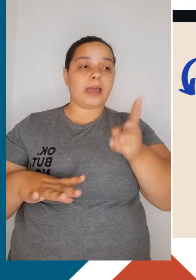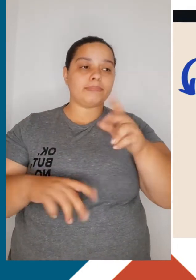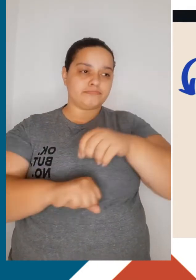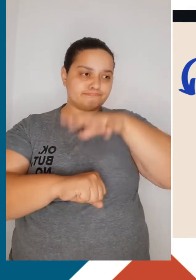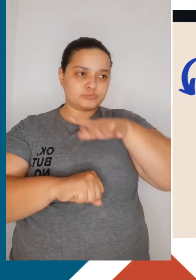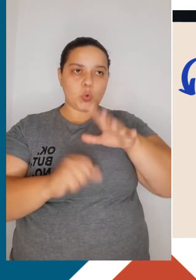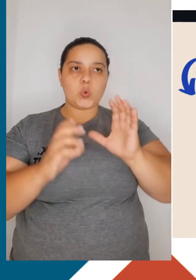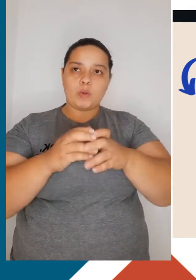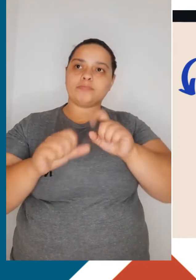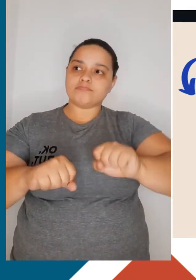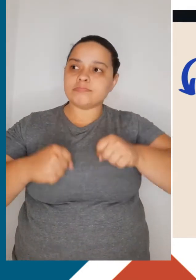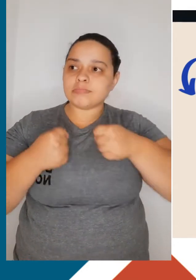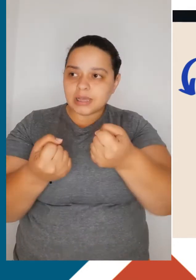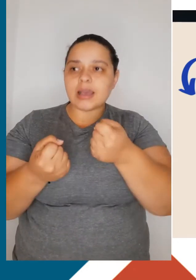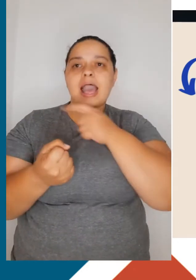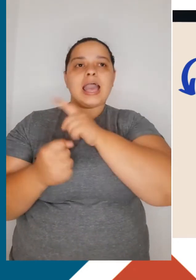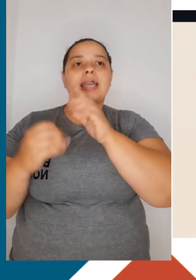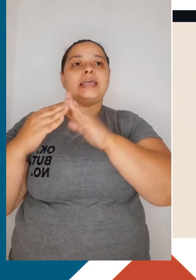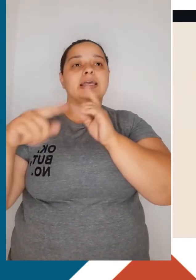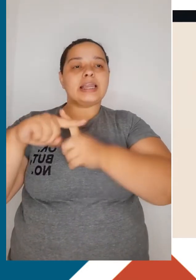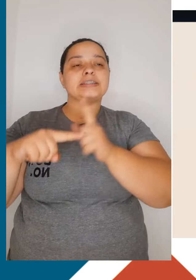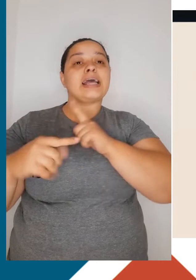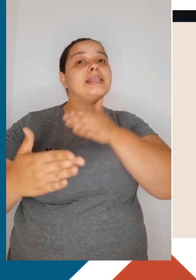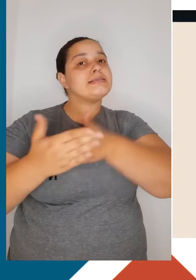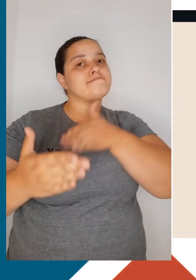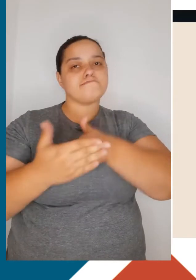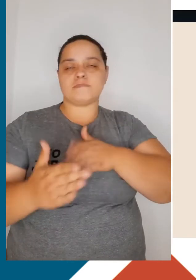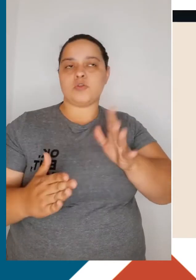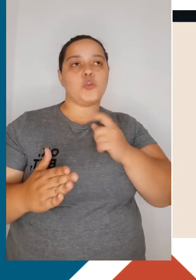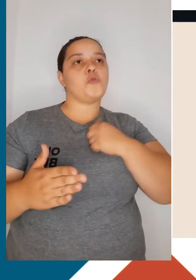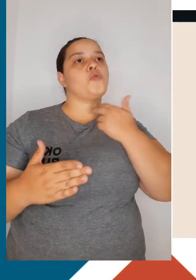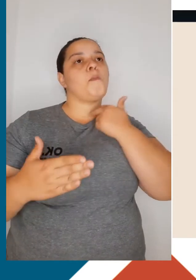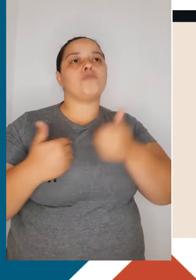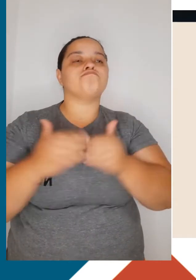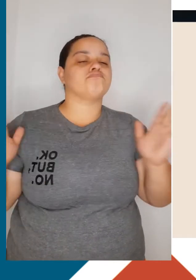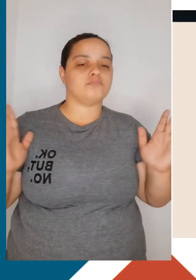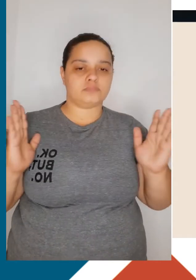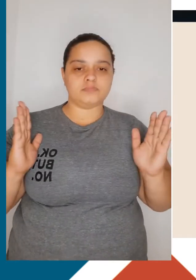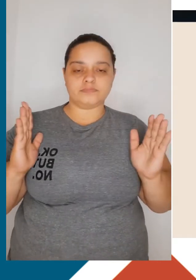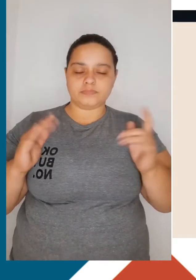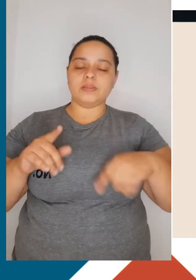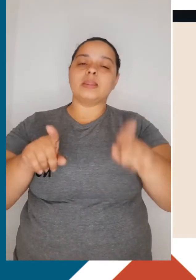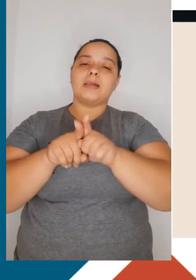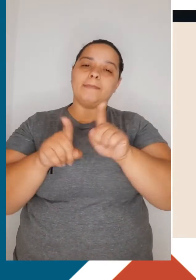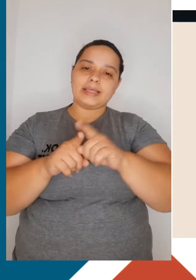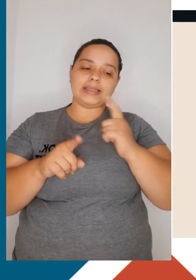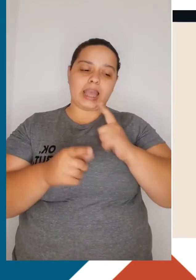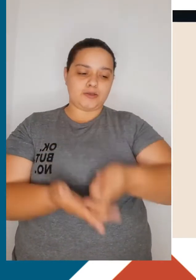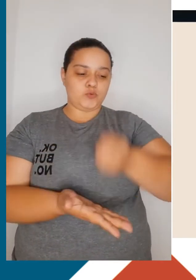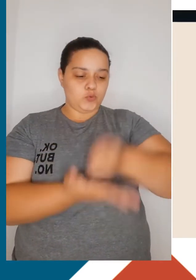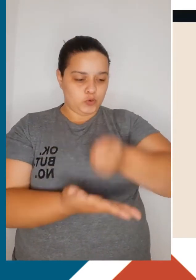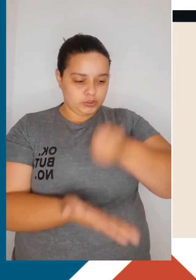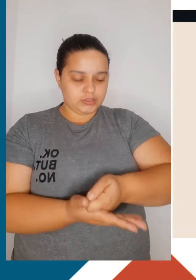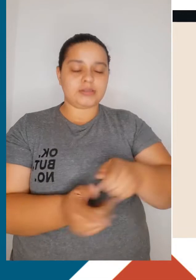religiosa fosse limitada. Além disso, a gente também tem no antigo regime, o autoritarismo